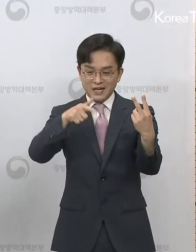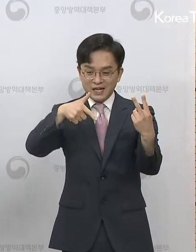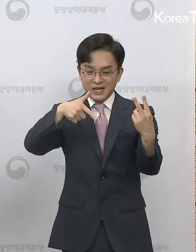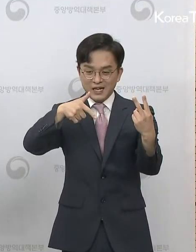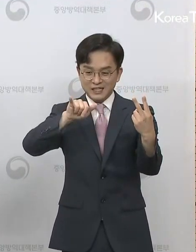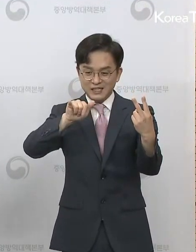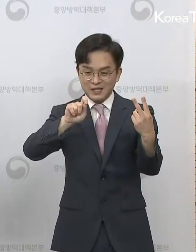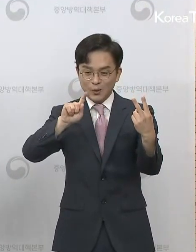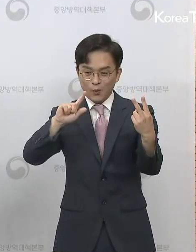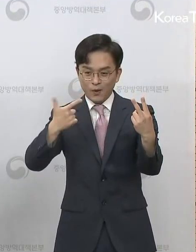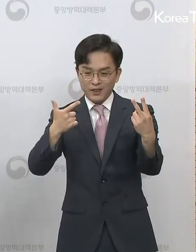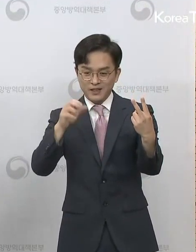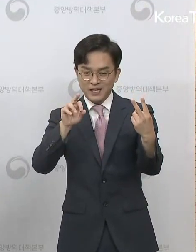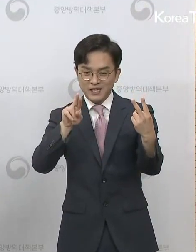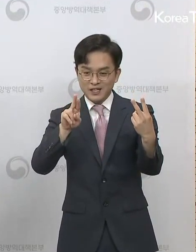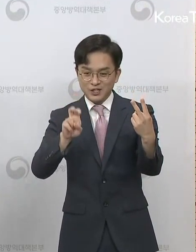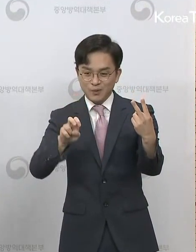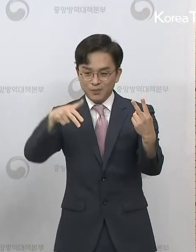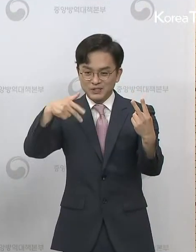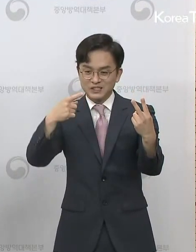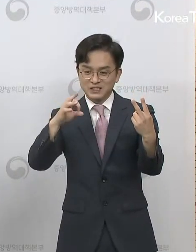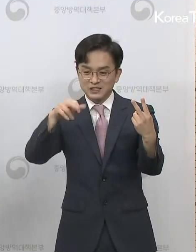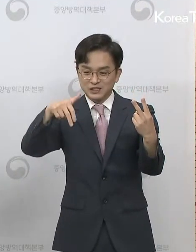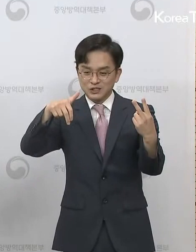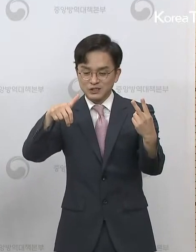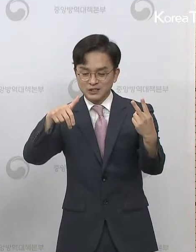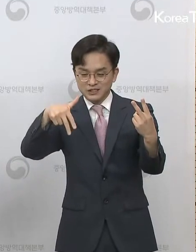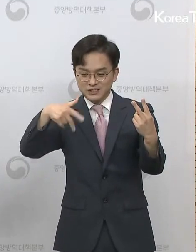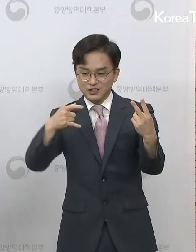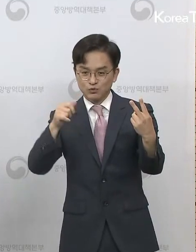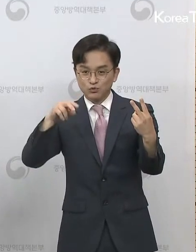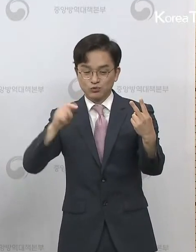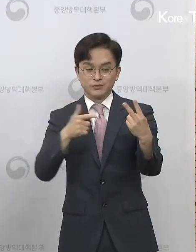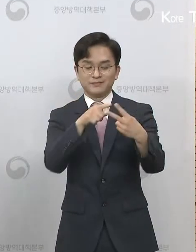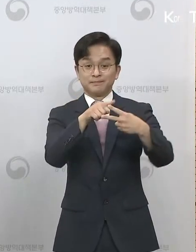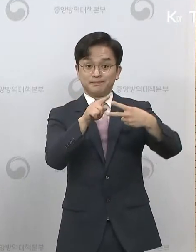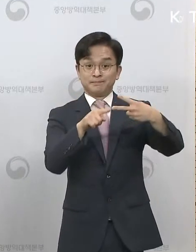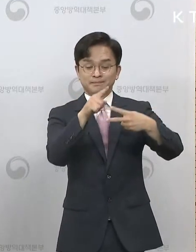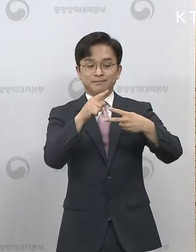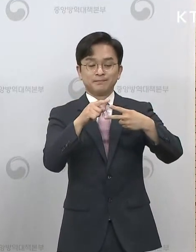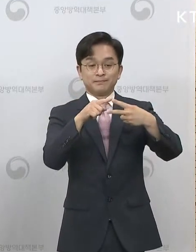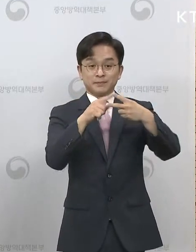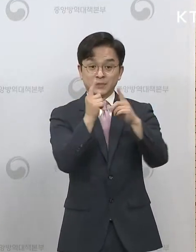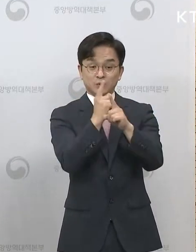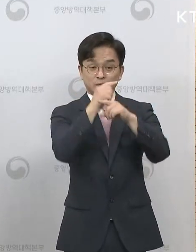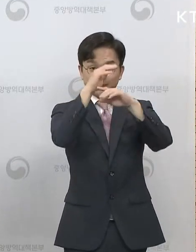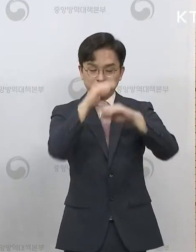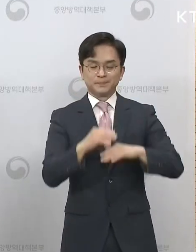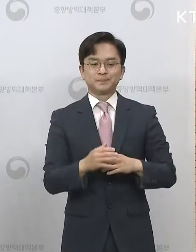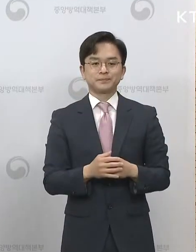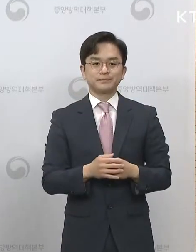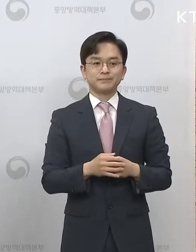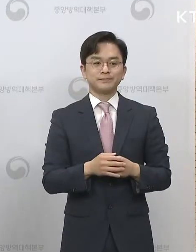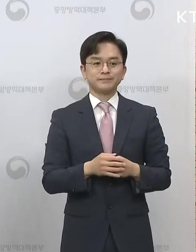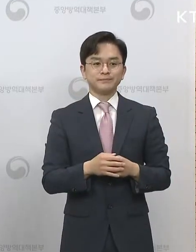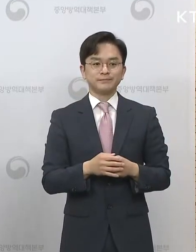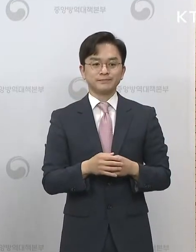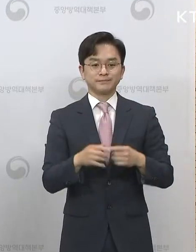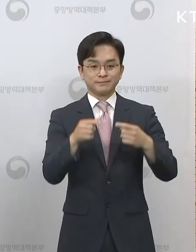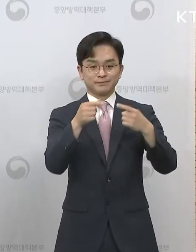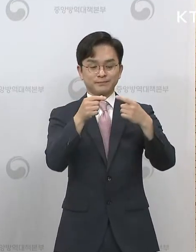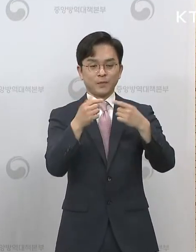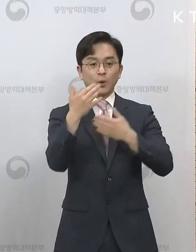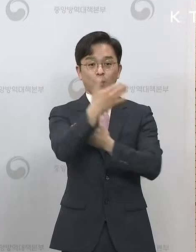사례에 대해서 설명을 드리겠습니다. 두 사례가 임상적으로 크게 다르지는 않고요. 이미 알려져 있는 그